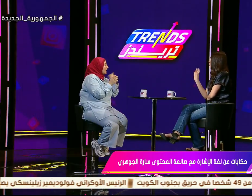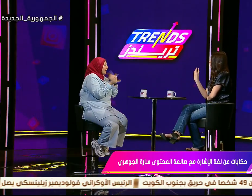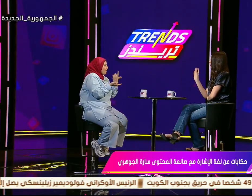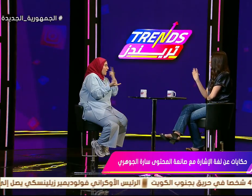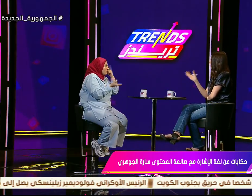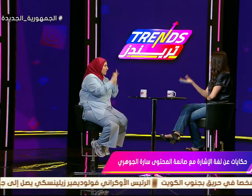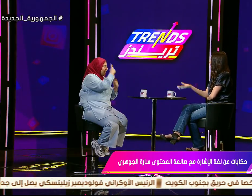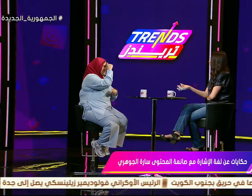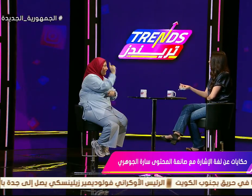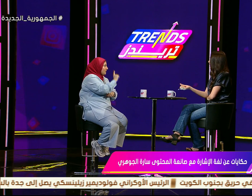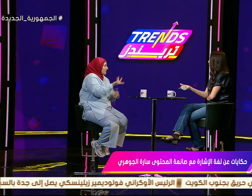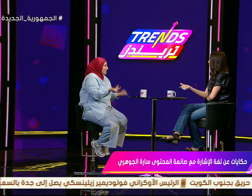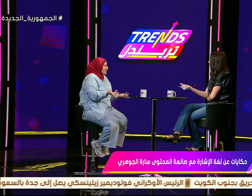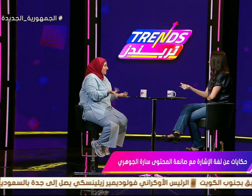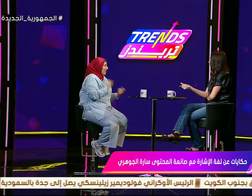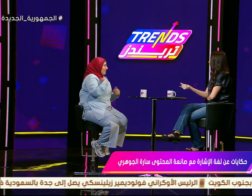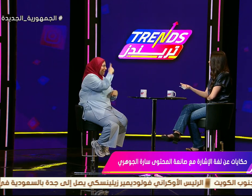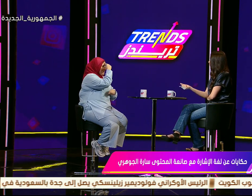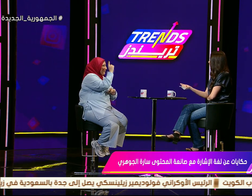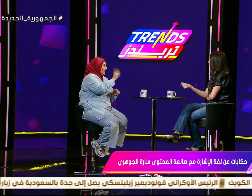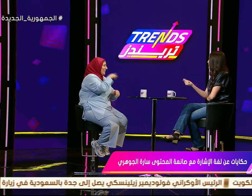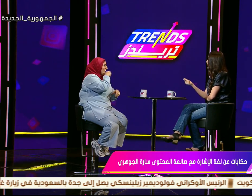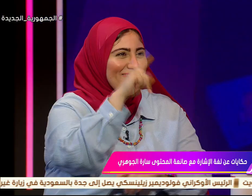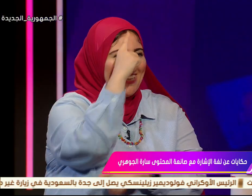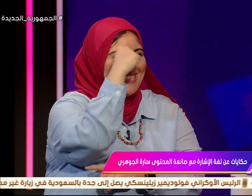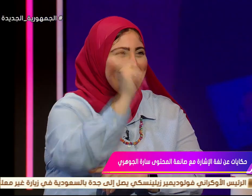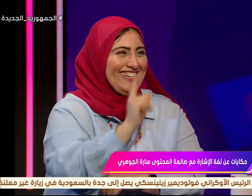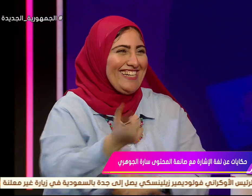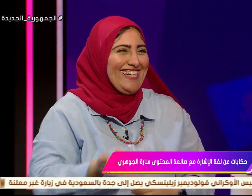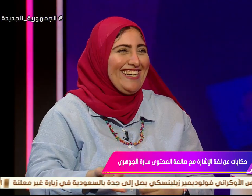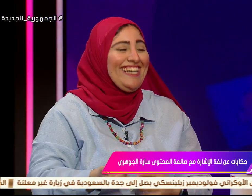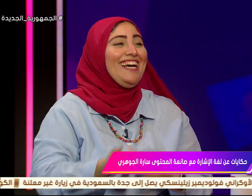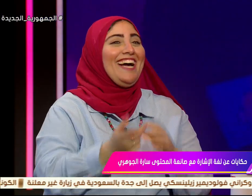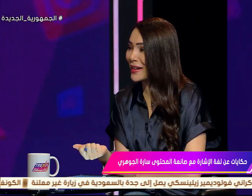يعني انا ما اعرفش هندي. طب ازاي هنفهم؟ انا ما اعرفش اتكلم هندي. ازاي وانت مش فاهمه معنى